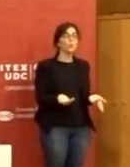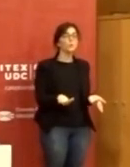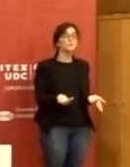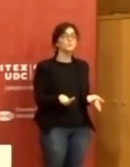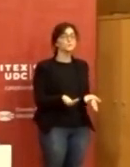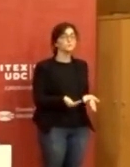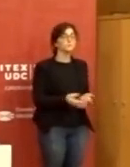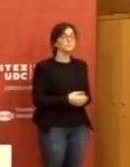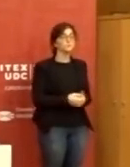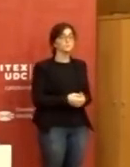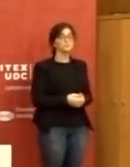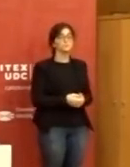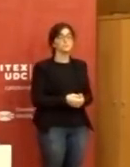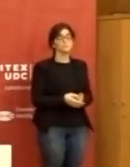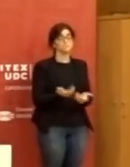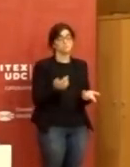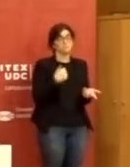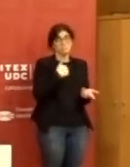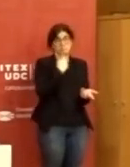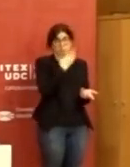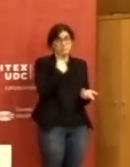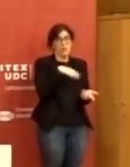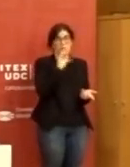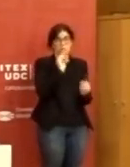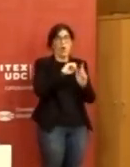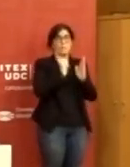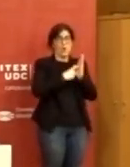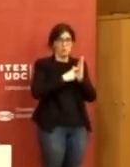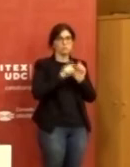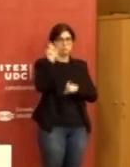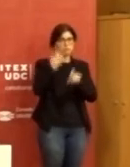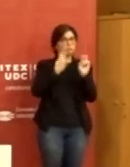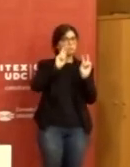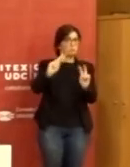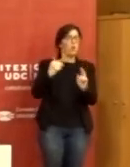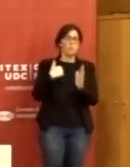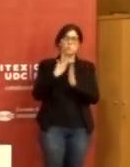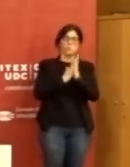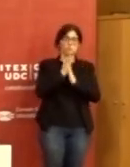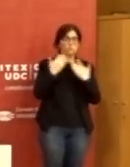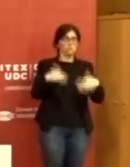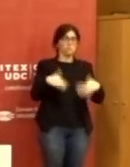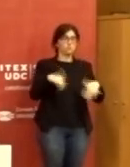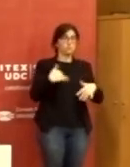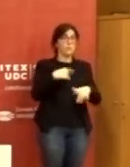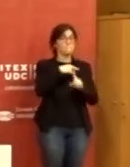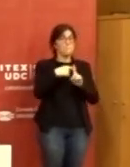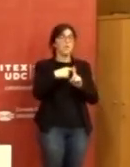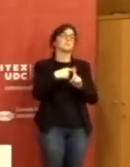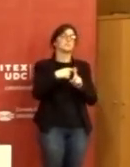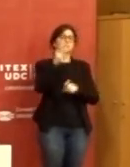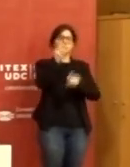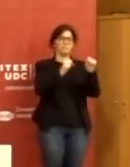cuales contratar, o sea, yo iba sintiendo en todo porque es así, la motivación de esas personas es impresionante, el compromiso de los